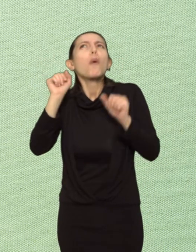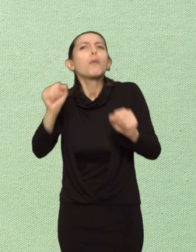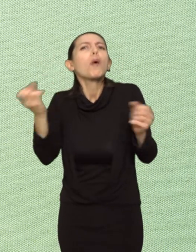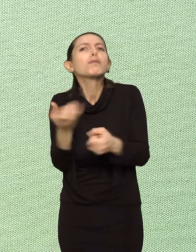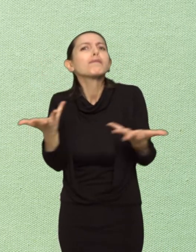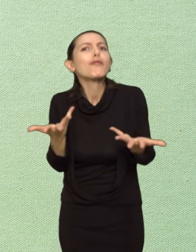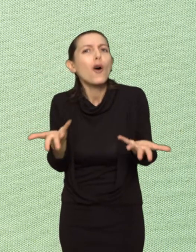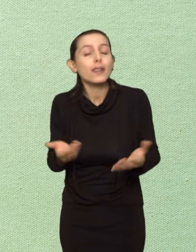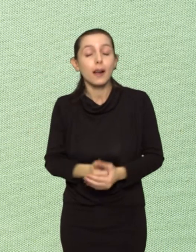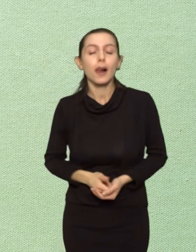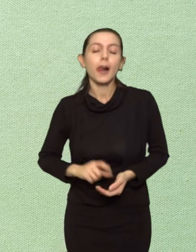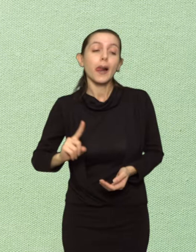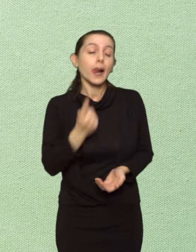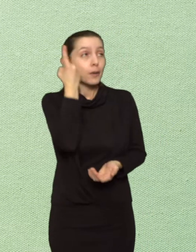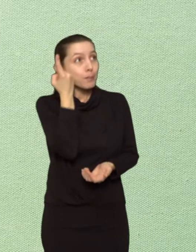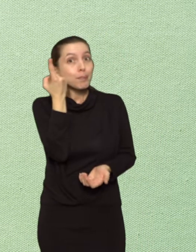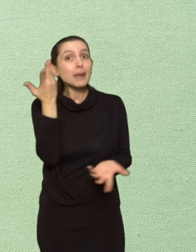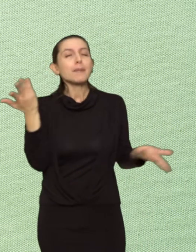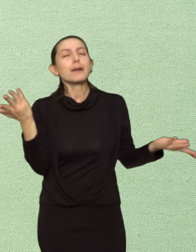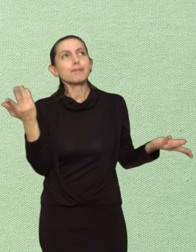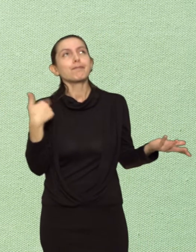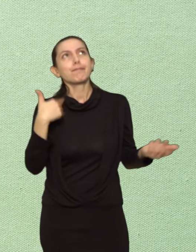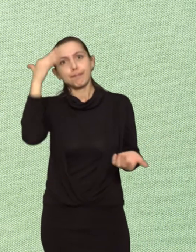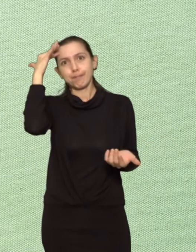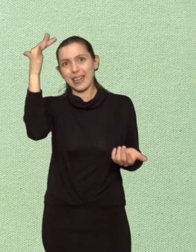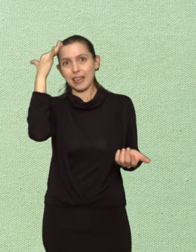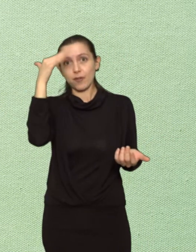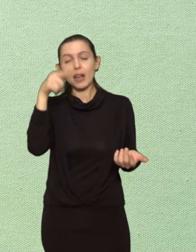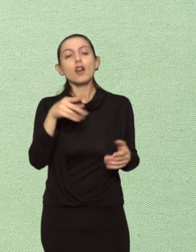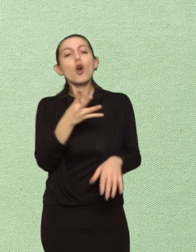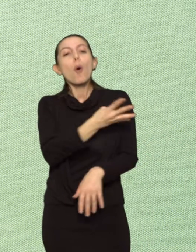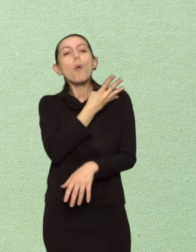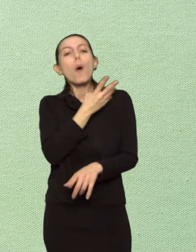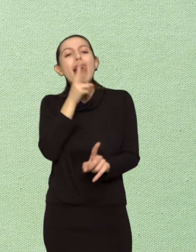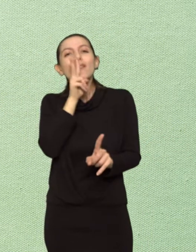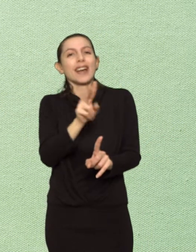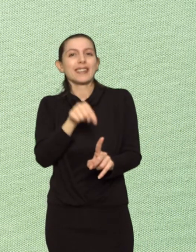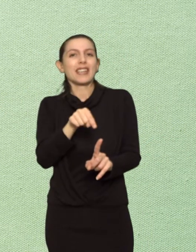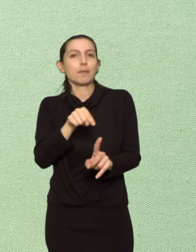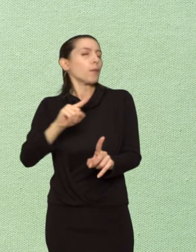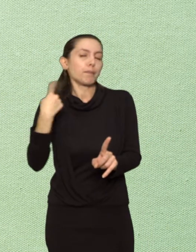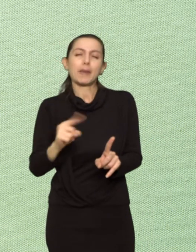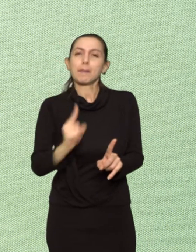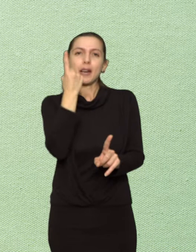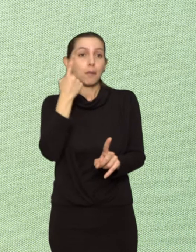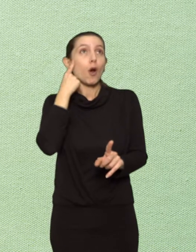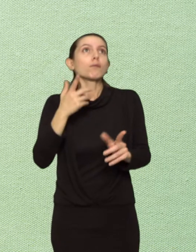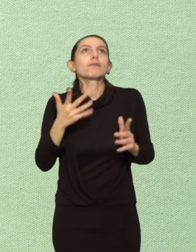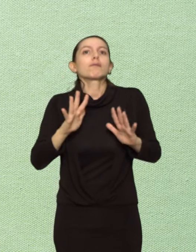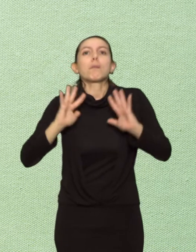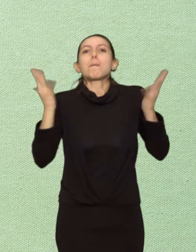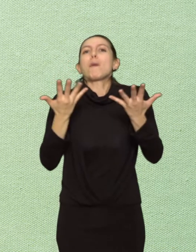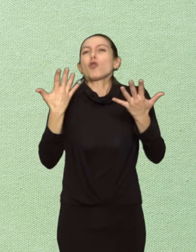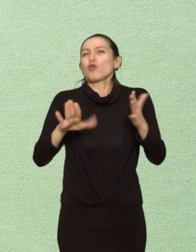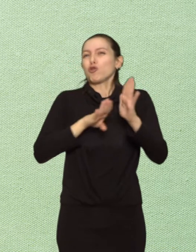Allora, prima di tutto è una riflessione sul tipo di welfare che in tutto il mondo è sviluppato.